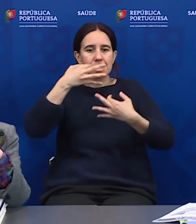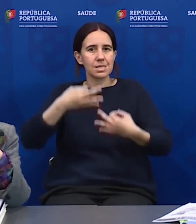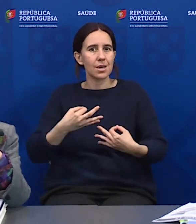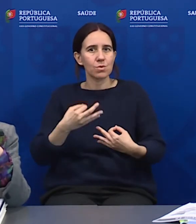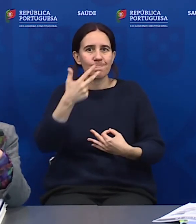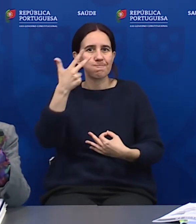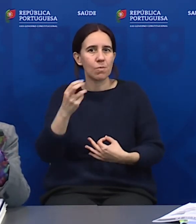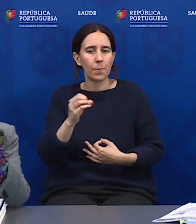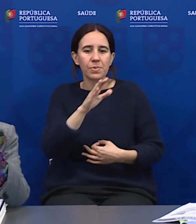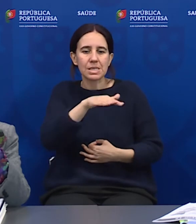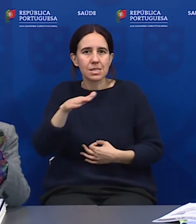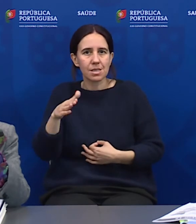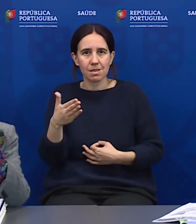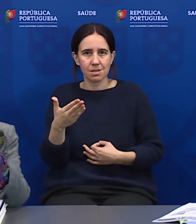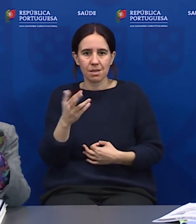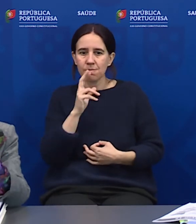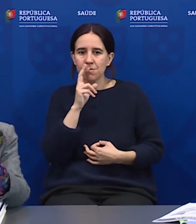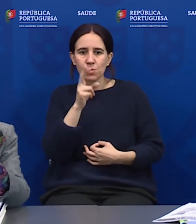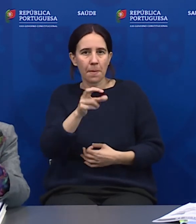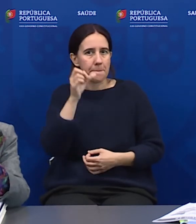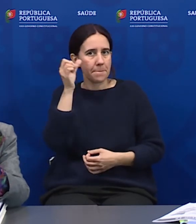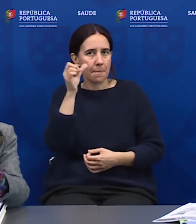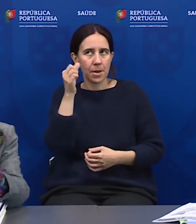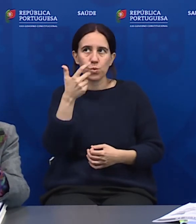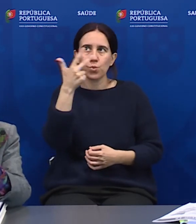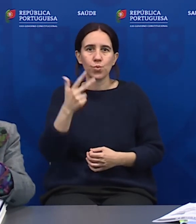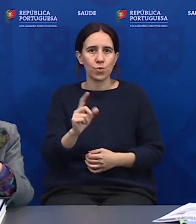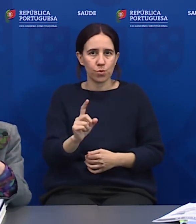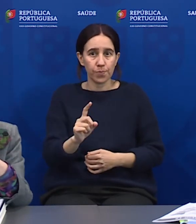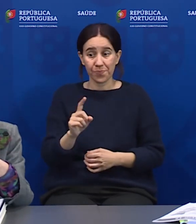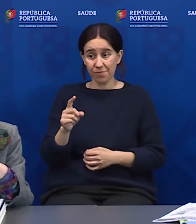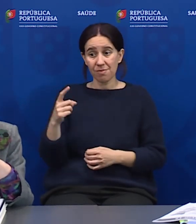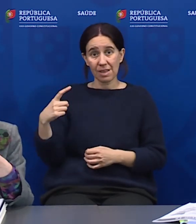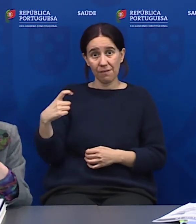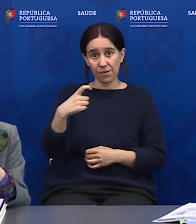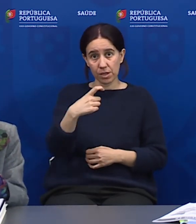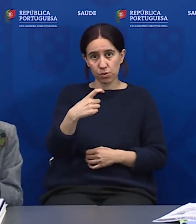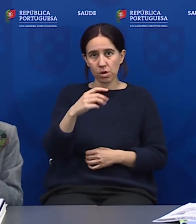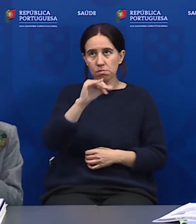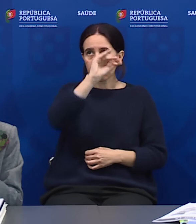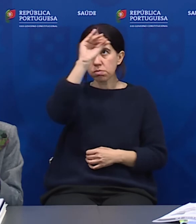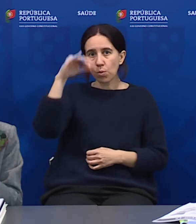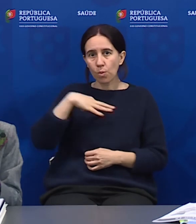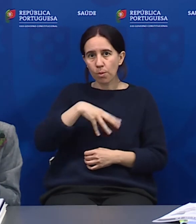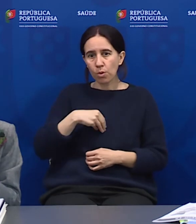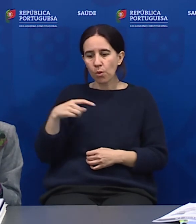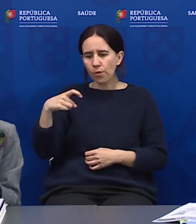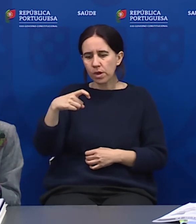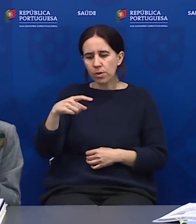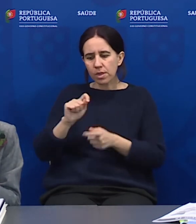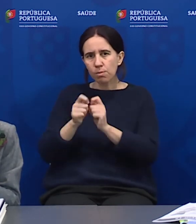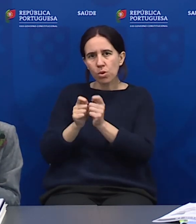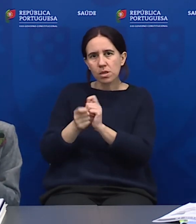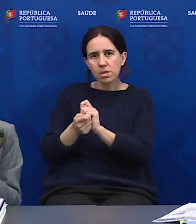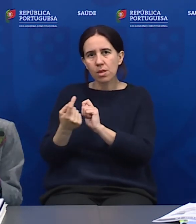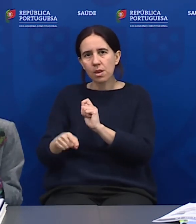certeza absoluta, a ciência não consegue ainda dar as respostas todas, se estes vírus em diferentes partes do mundo estão a sofrer pequenas